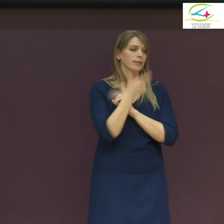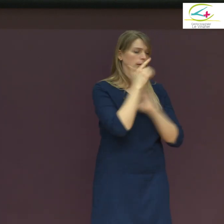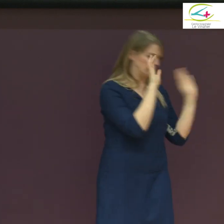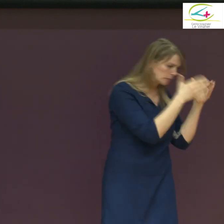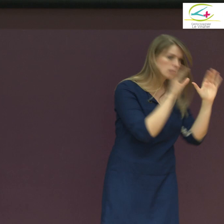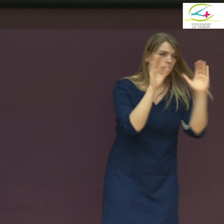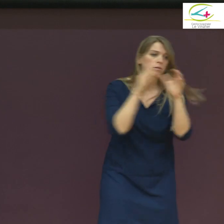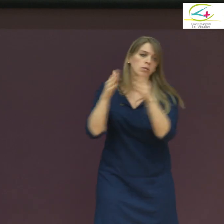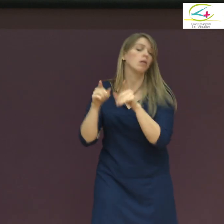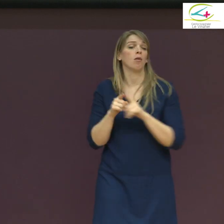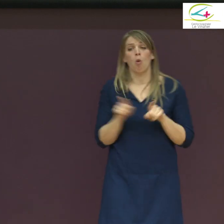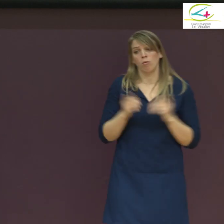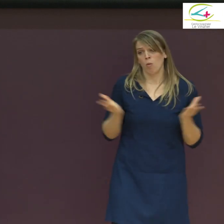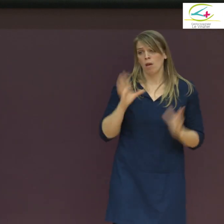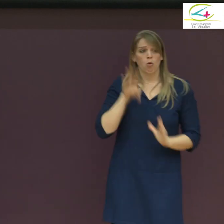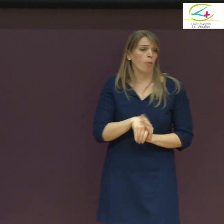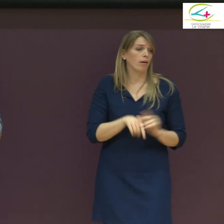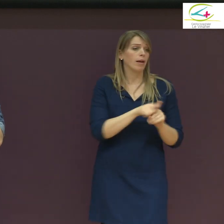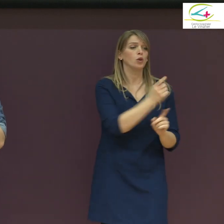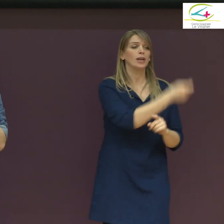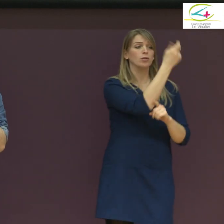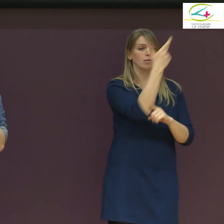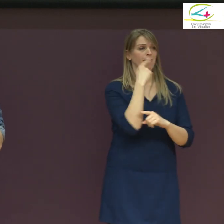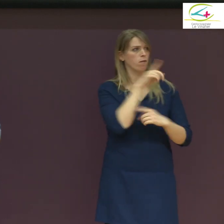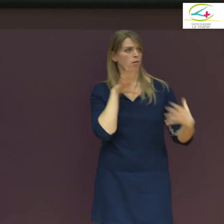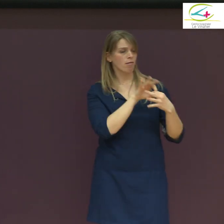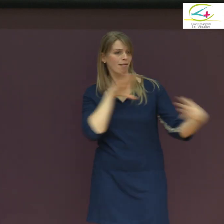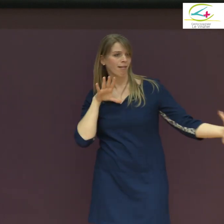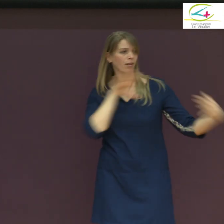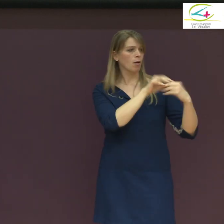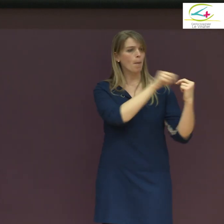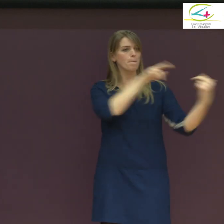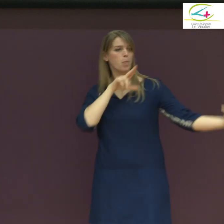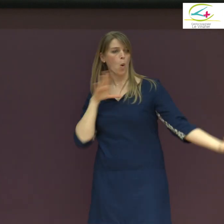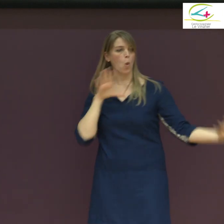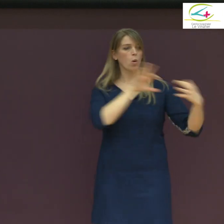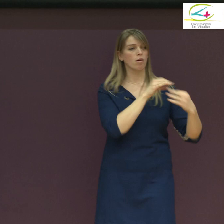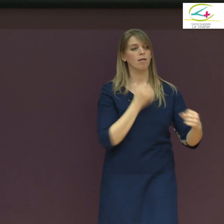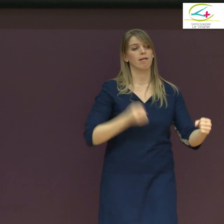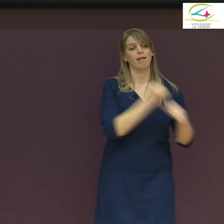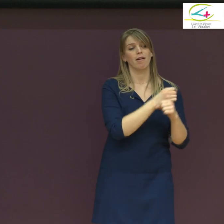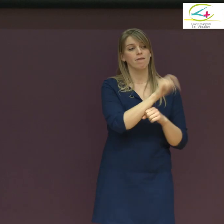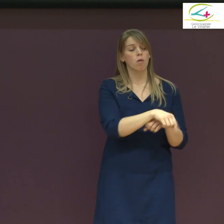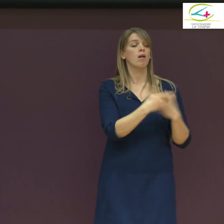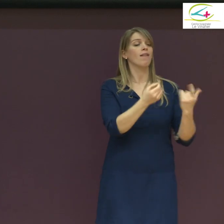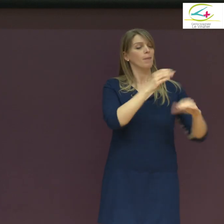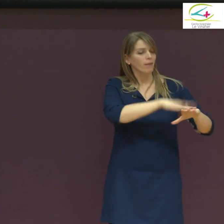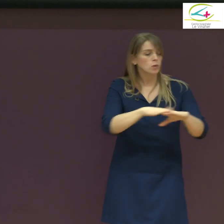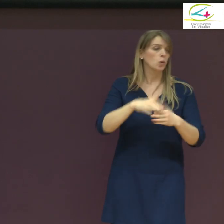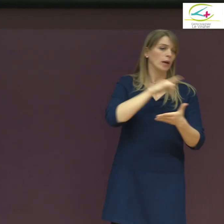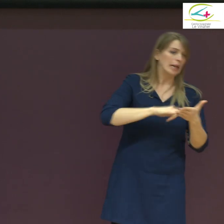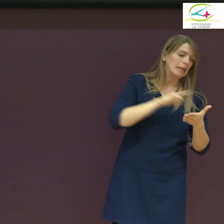mais l'hôpital, je pourrais dire la même chose, et il y a des passerelles à faire, et ça, je vous rejoins tout à fait. Après, sur la prévention de l'illettrisme,